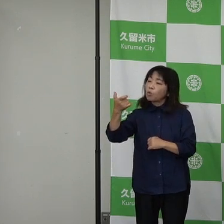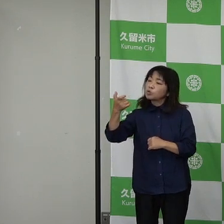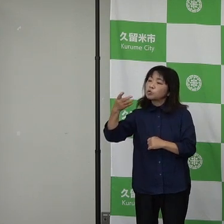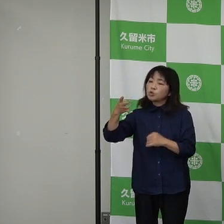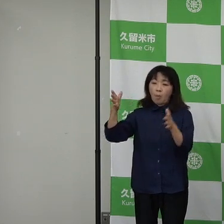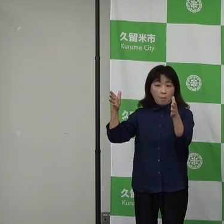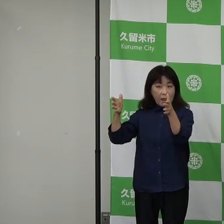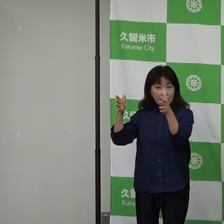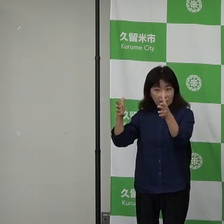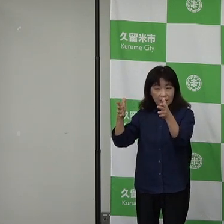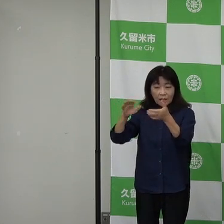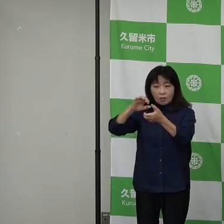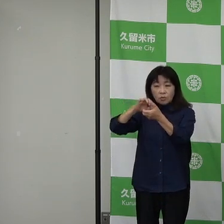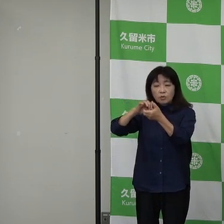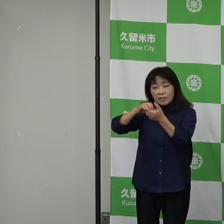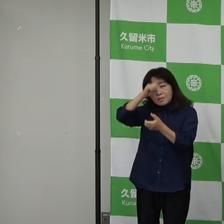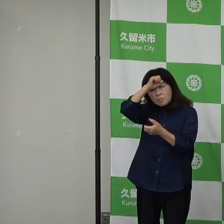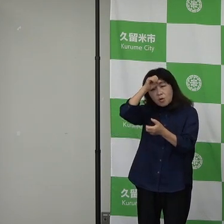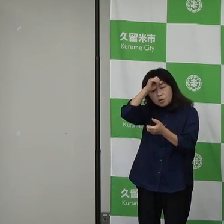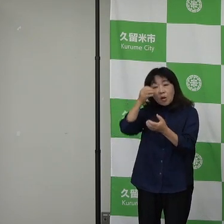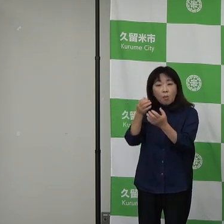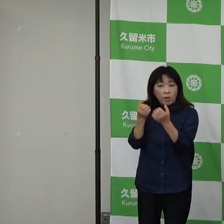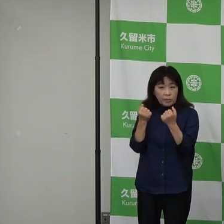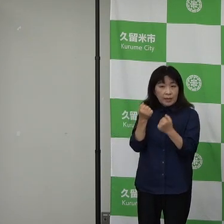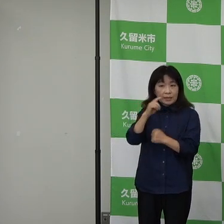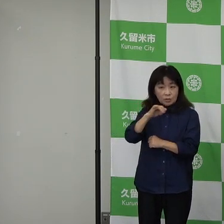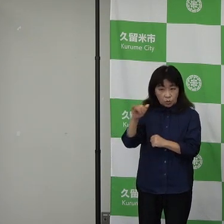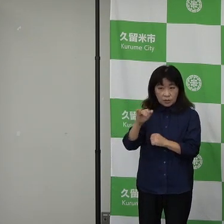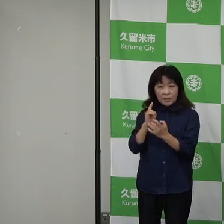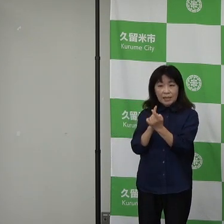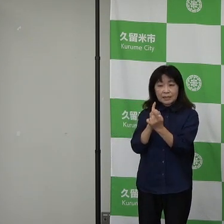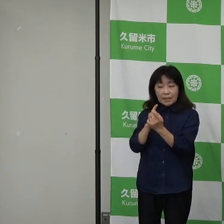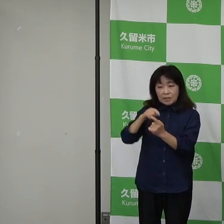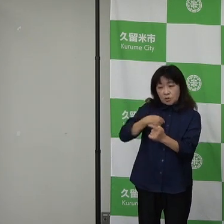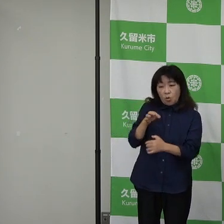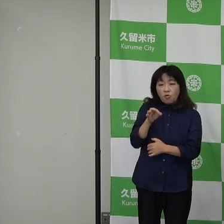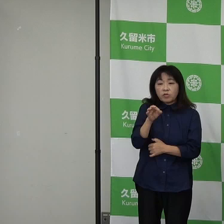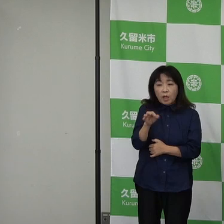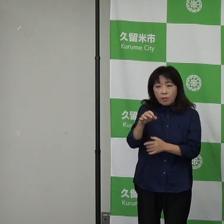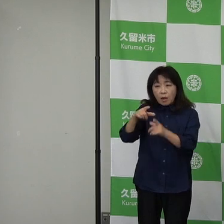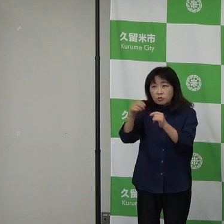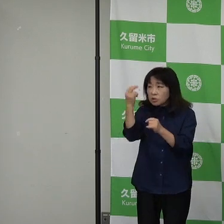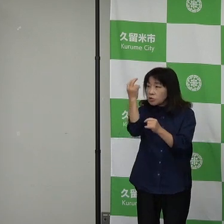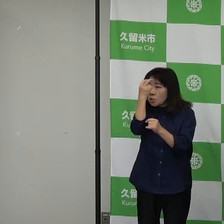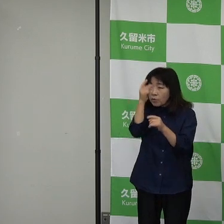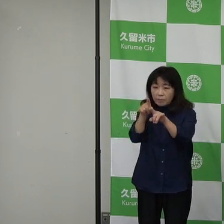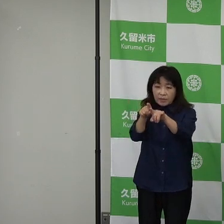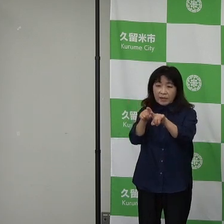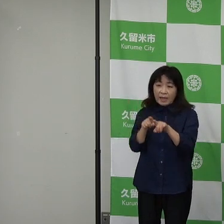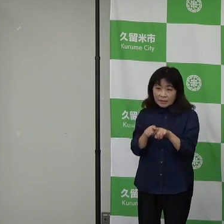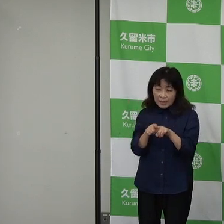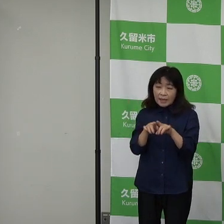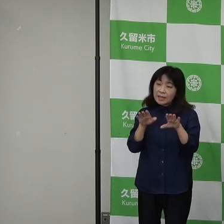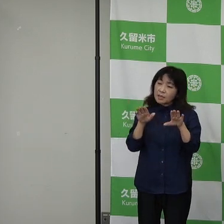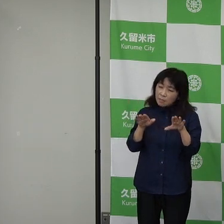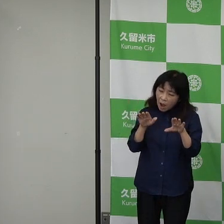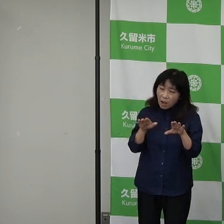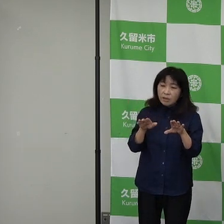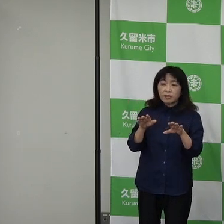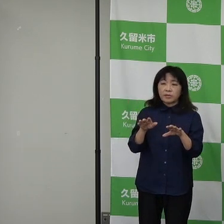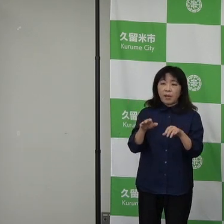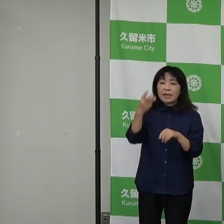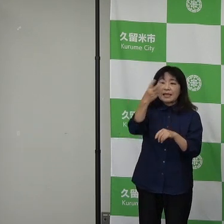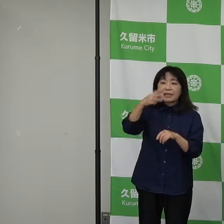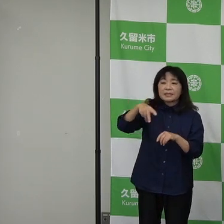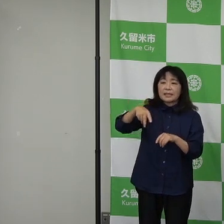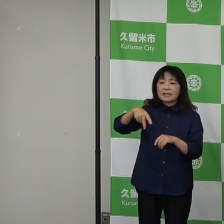歳で特定の持病をお持ちの方になります。自己負担額は国の調査に基づき、現時点では